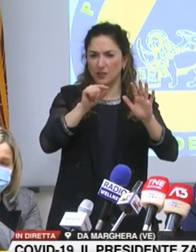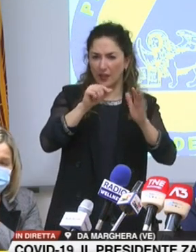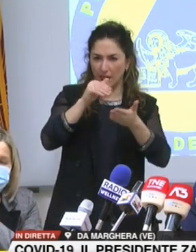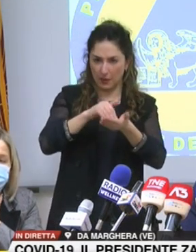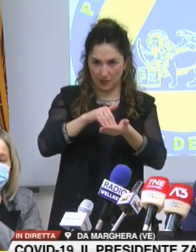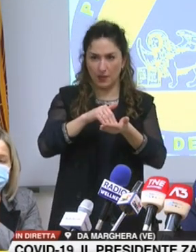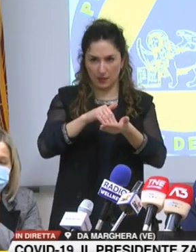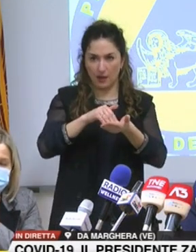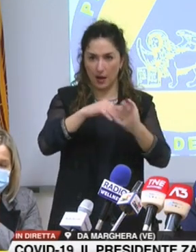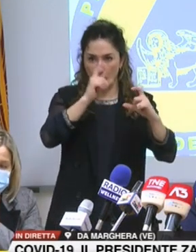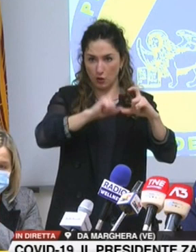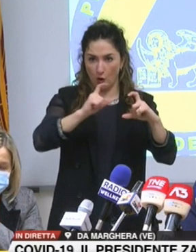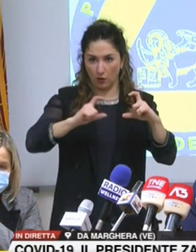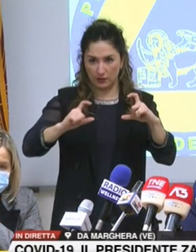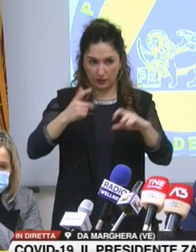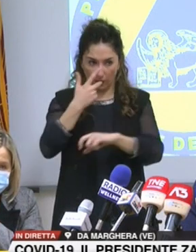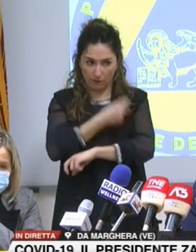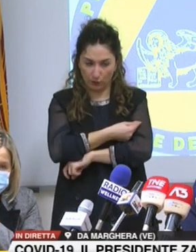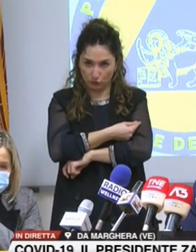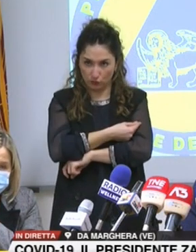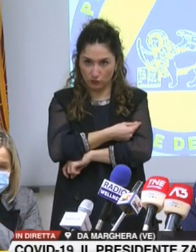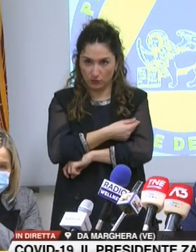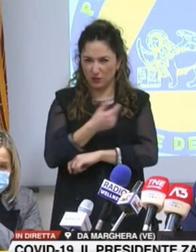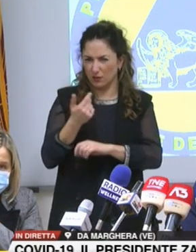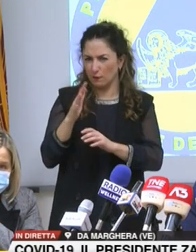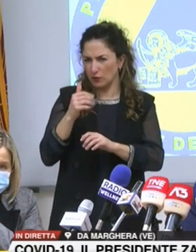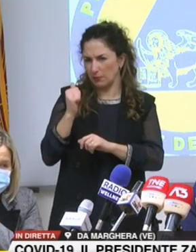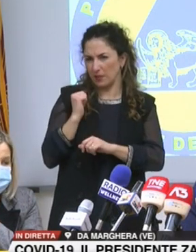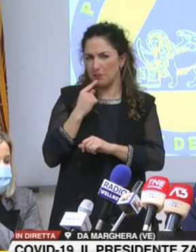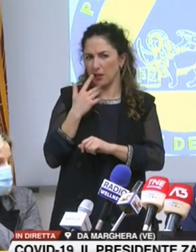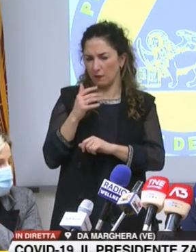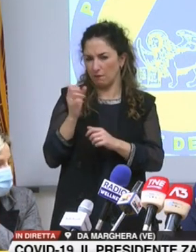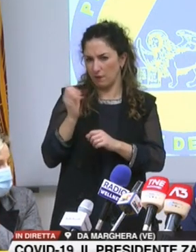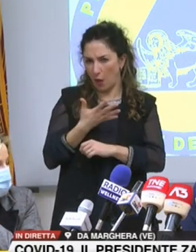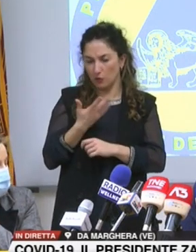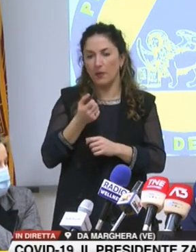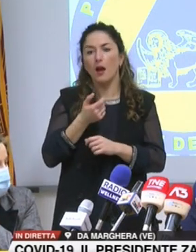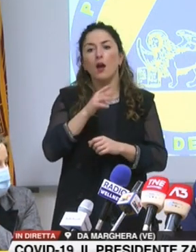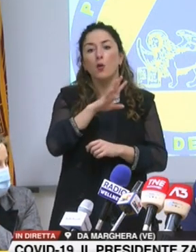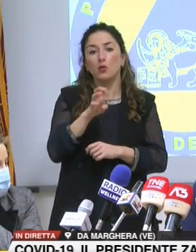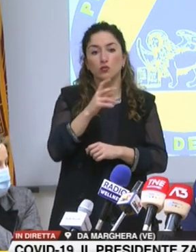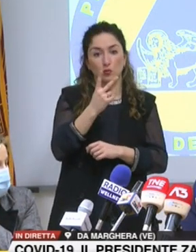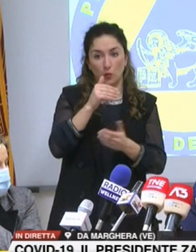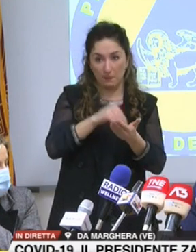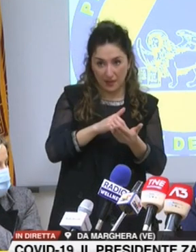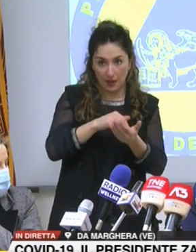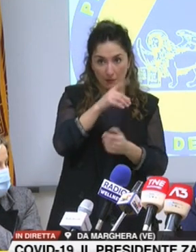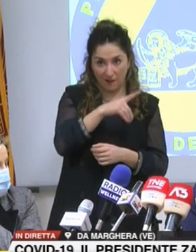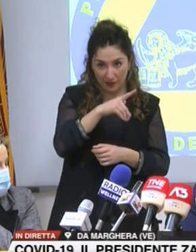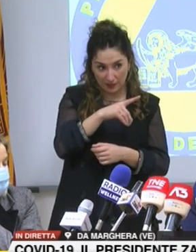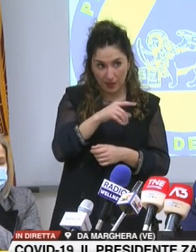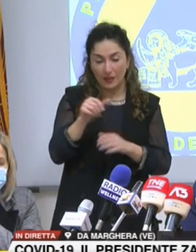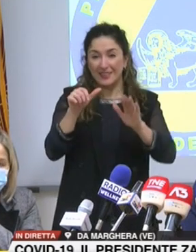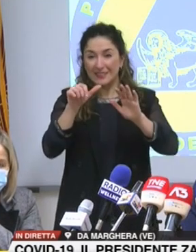470.000 dosi di vaccino. Okay. Forse prima l'ho detto velocemente, ma i numeri sono 402.000 di Pfizer